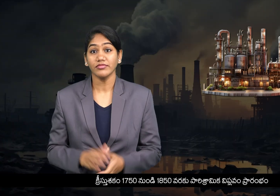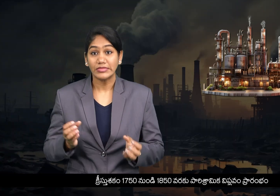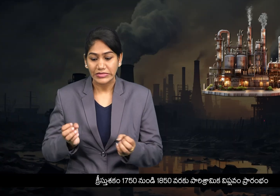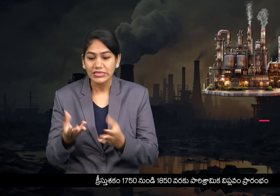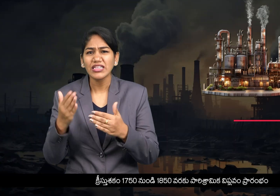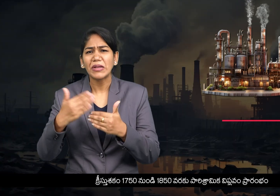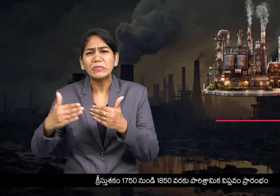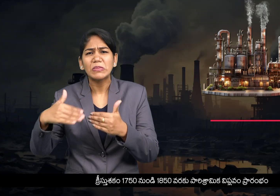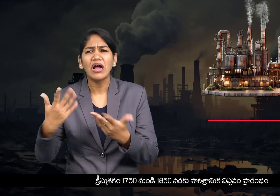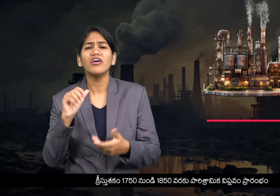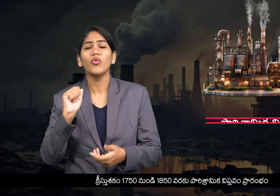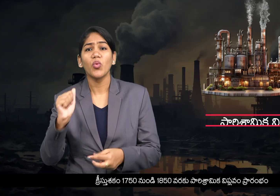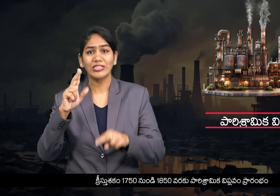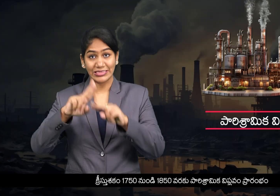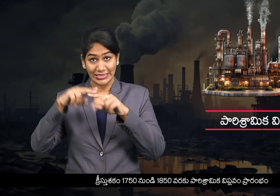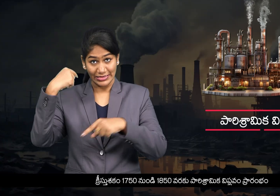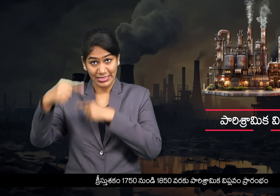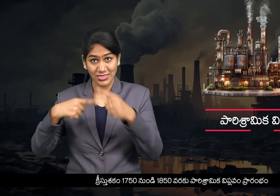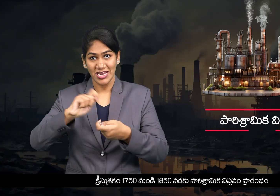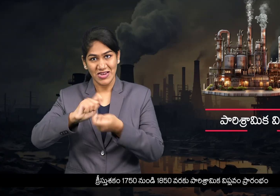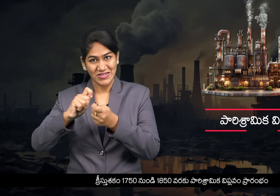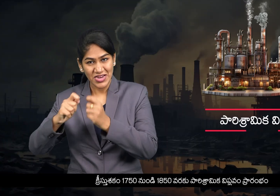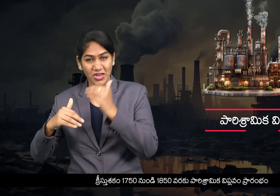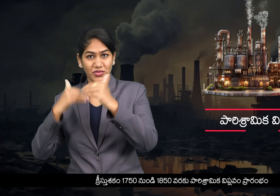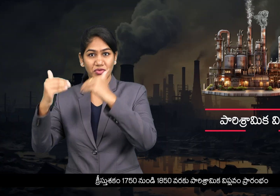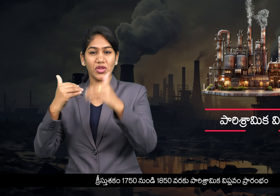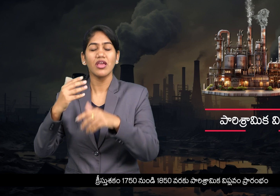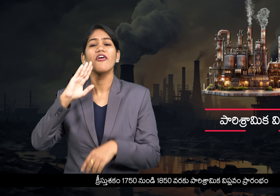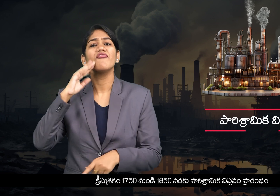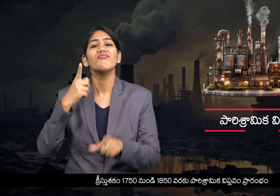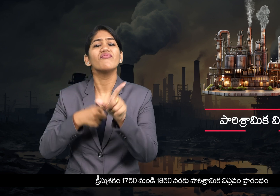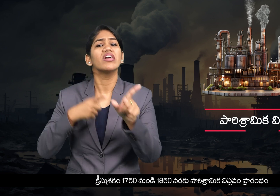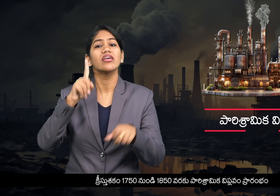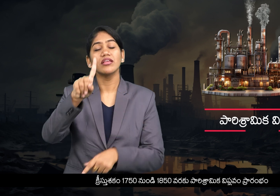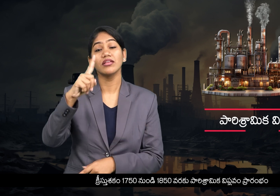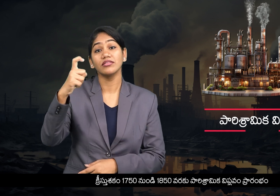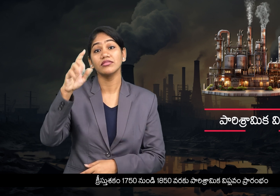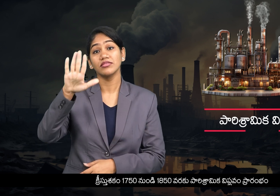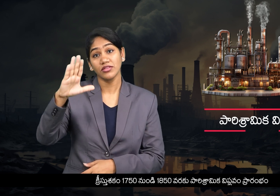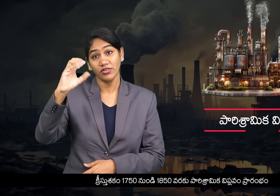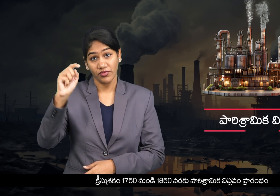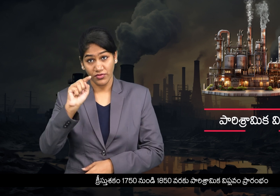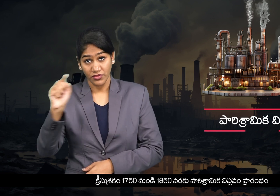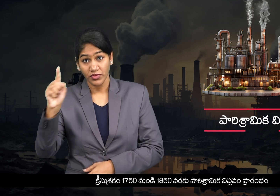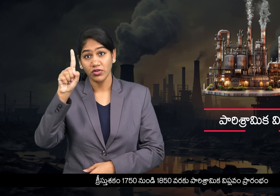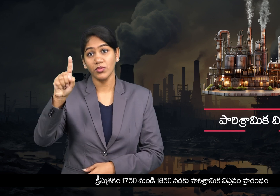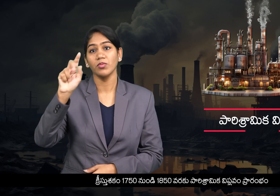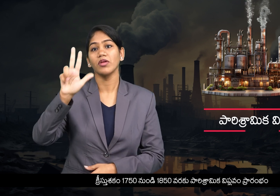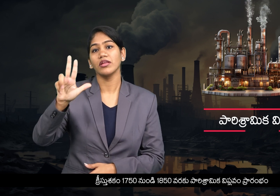క్రీస్తు 1750 నుండి 1850 వరకు పారిశ్రామిక విప్లవం ప్రారంభం.